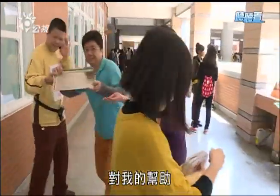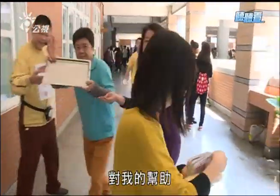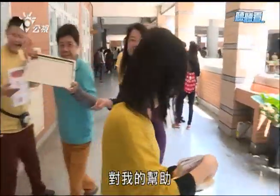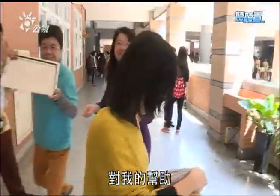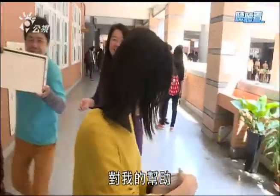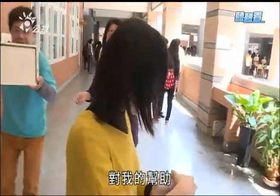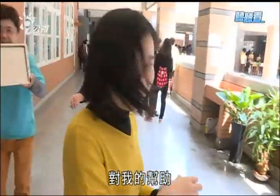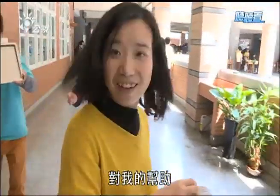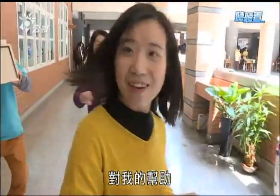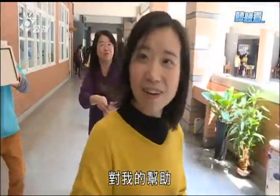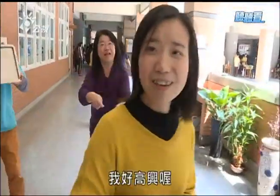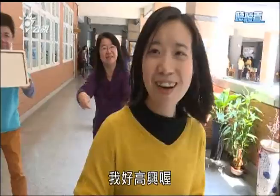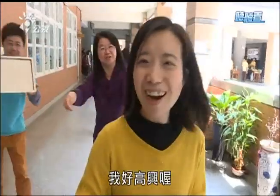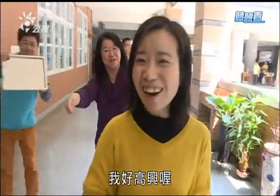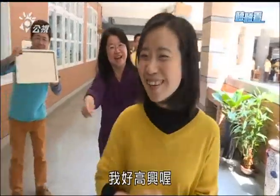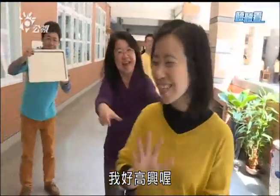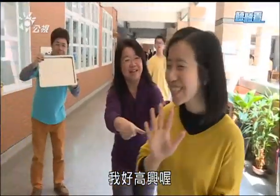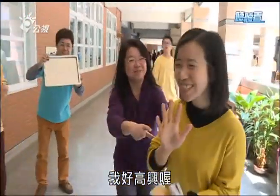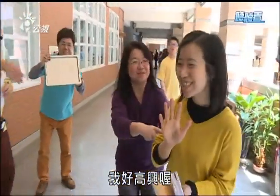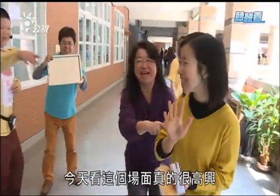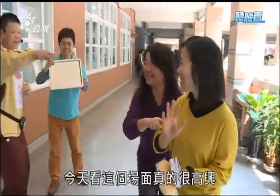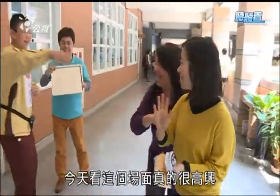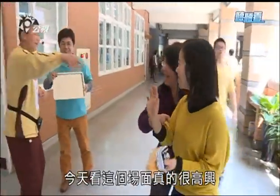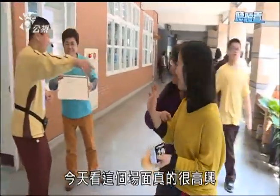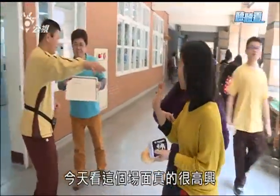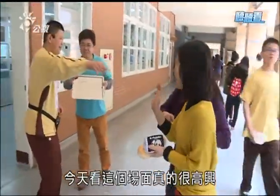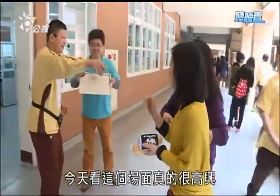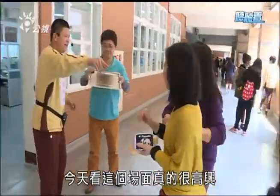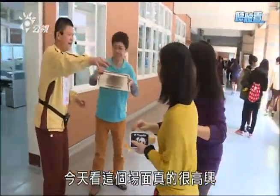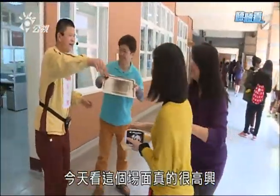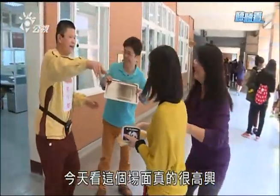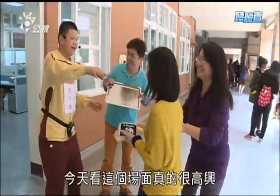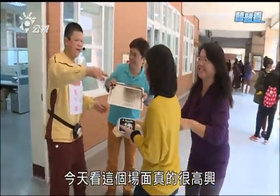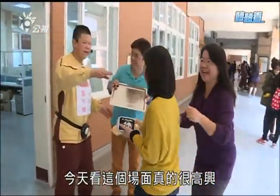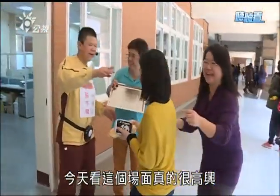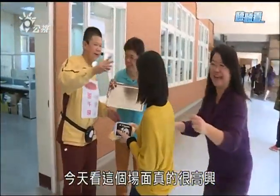助，好好高兴哦！今天看这个场面真的很高兴。